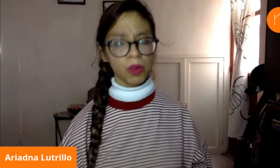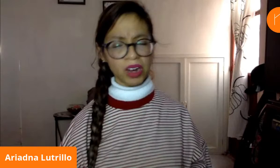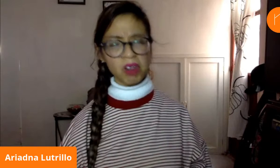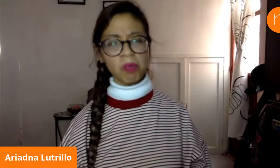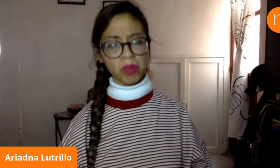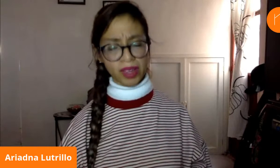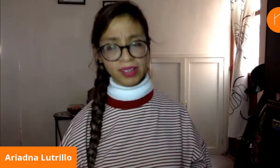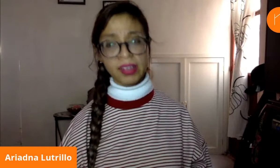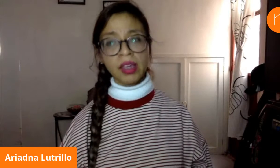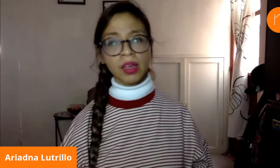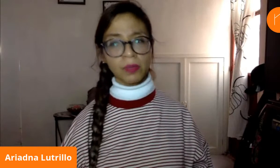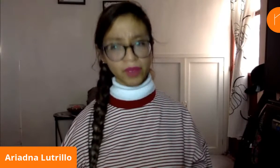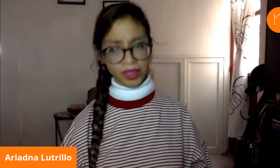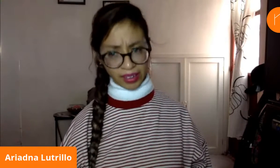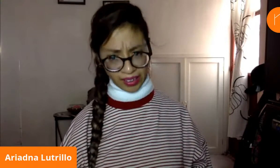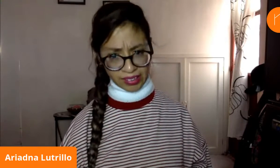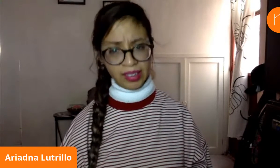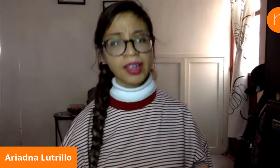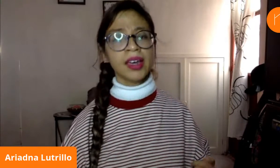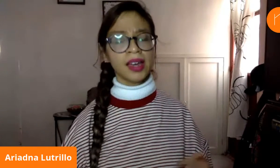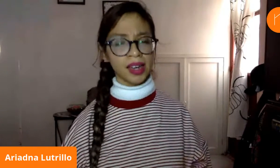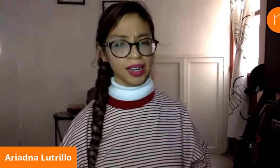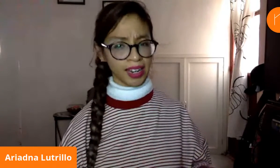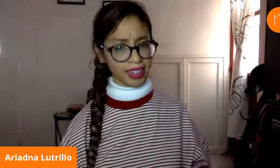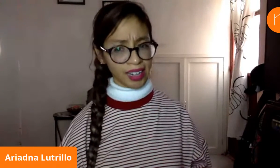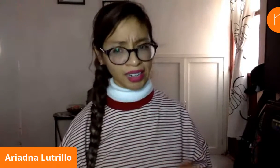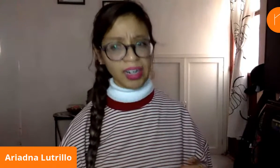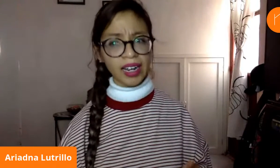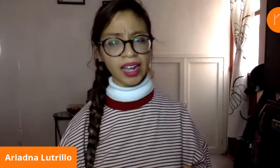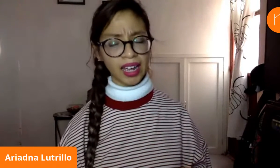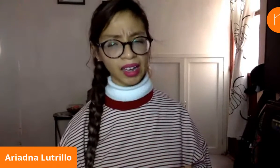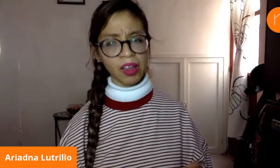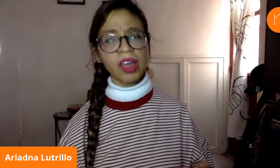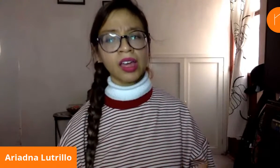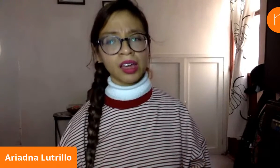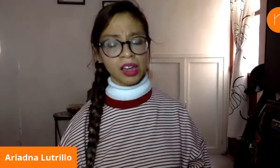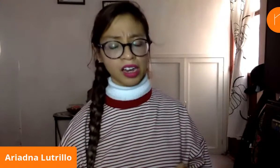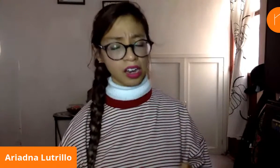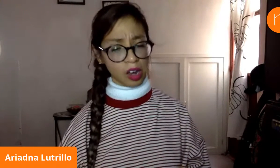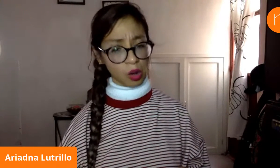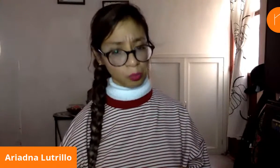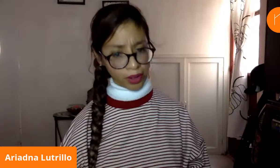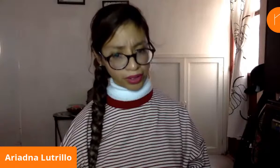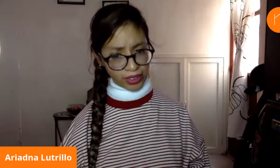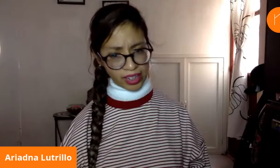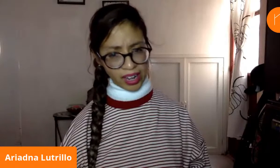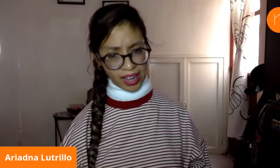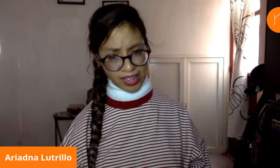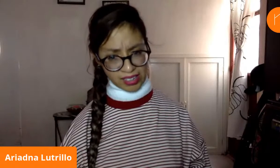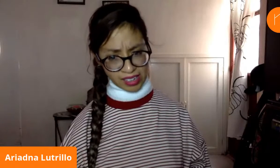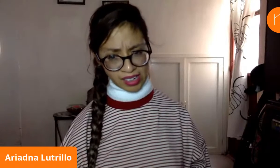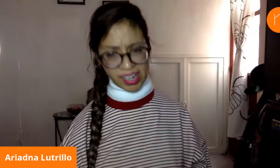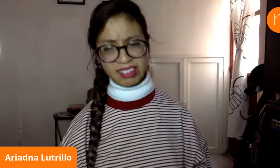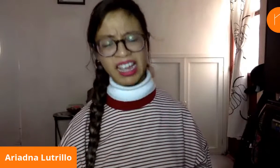Bueno, pues mientras le dan le compartir a ese enlace,